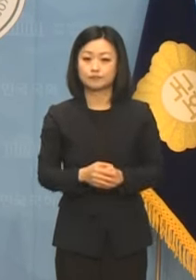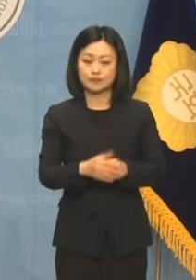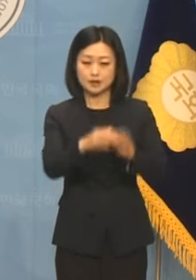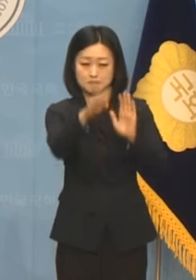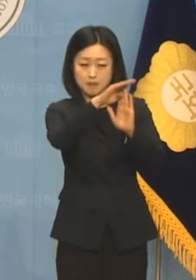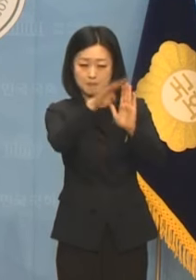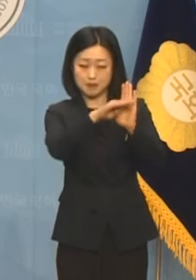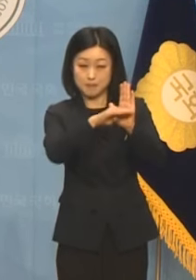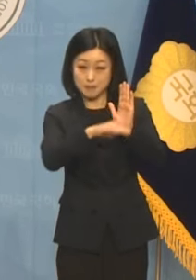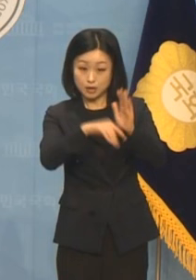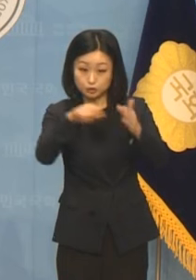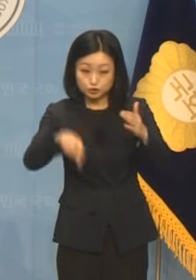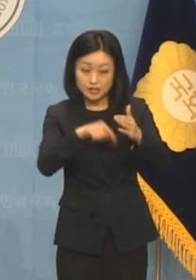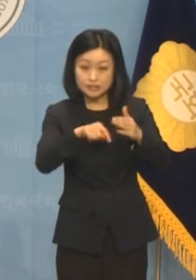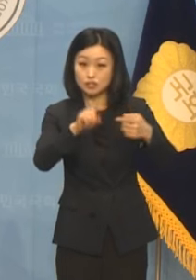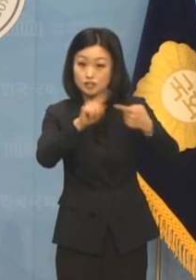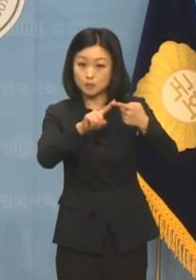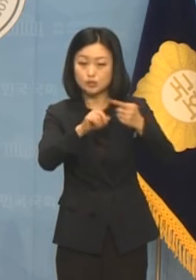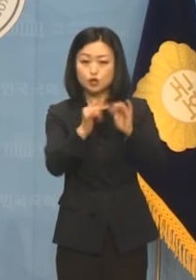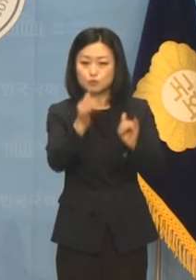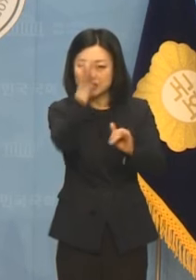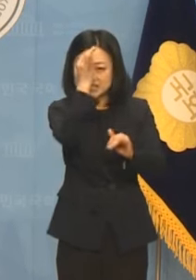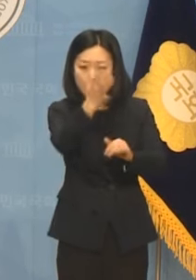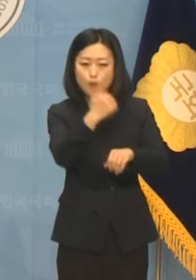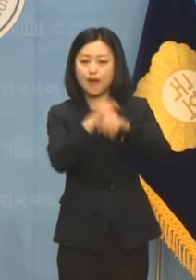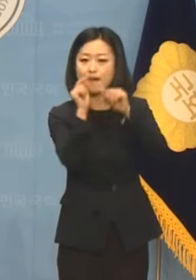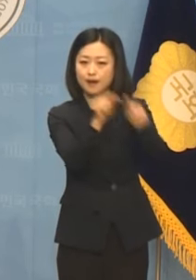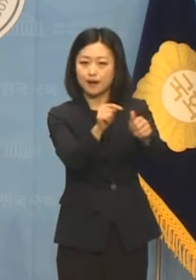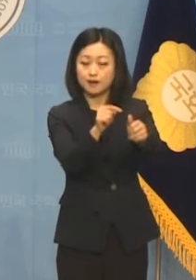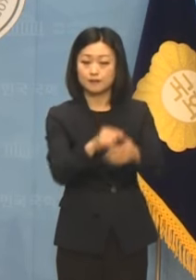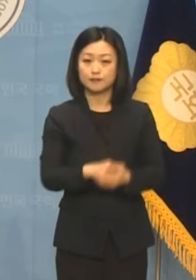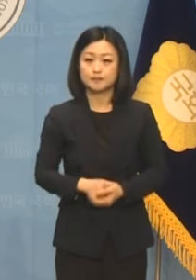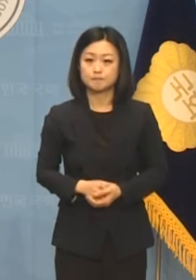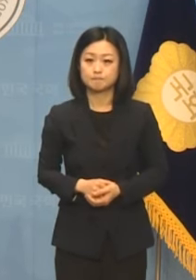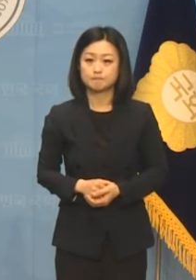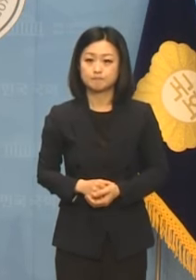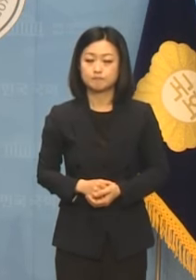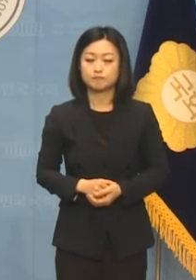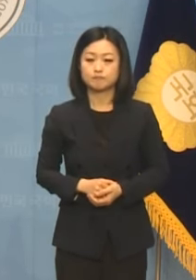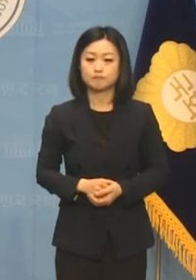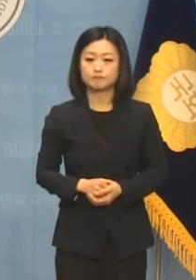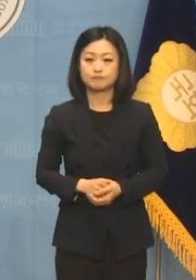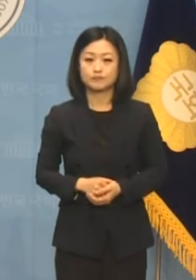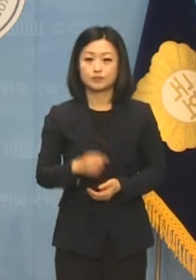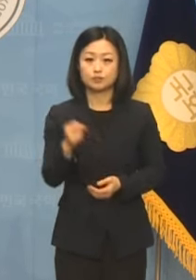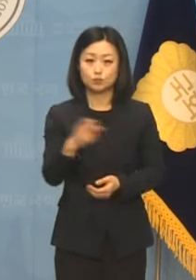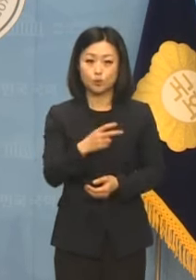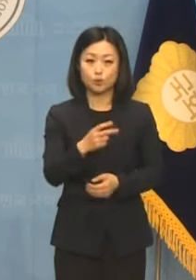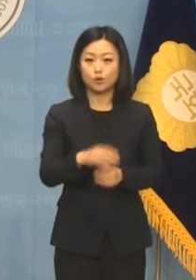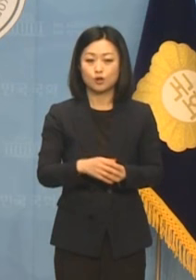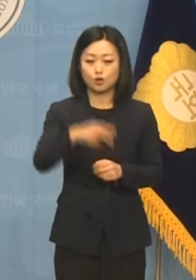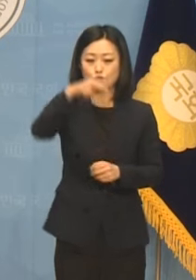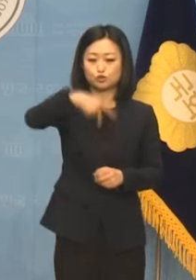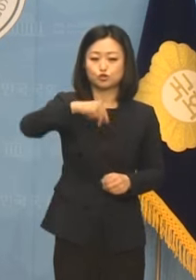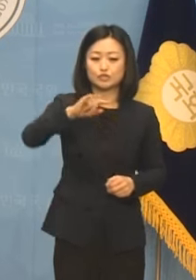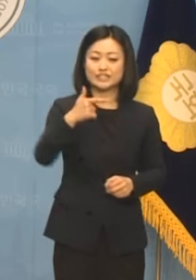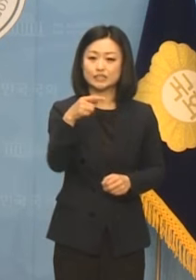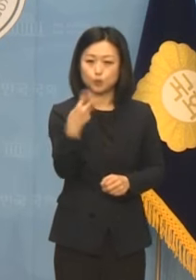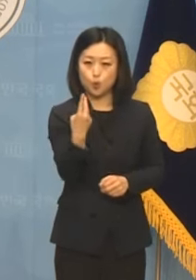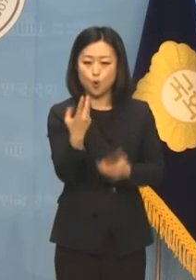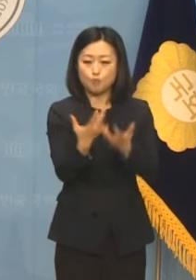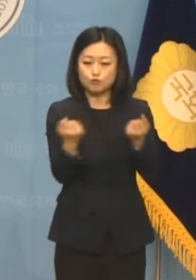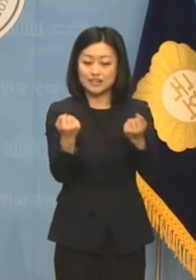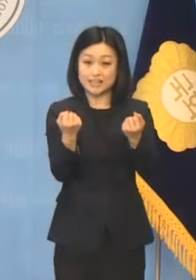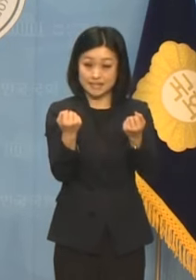현안 첫 번째로 대국민 사과를 언급했습니다 이어 수신료 분리 증수 관련해선 시청자